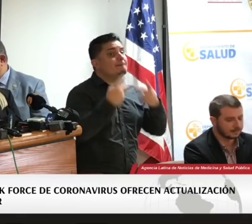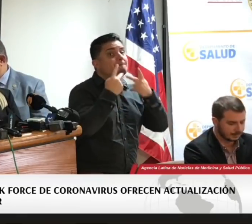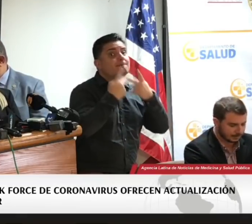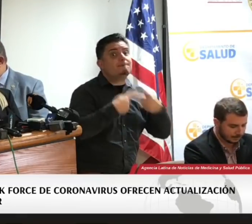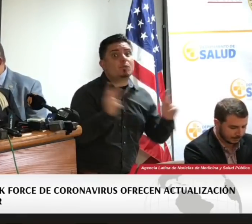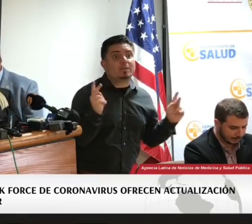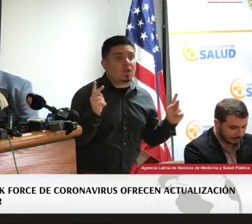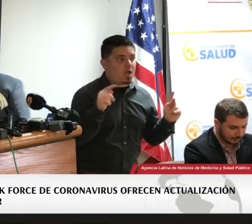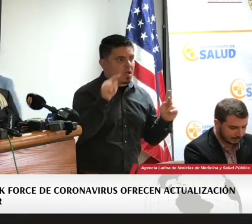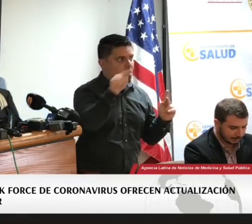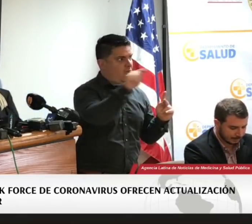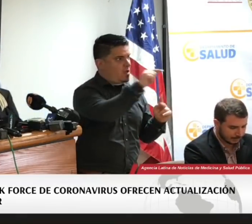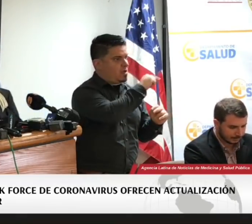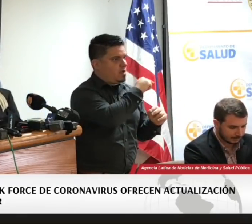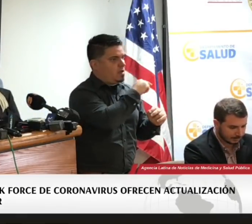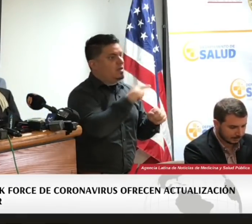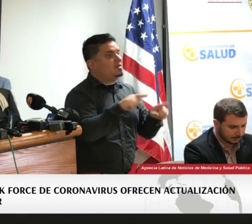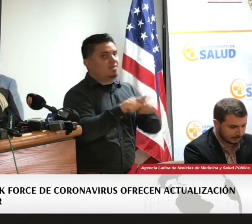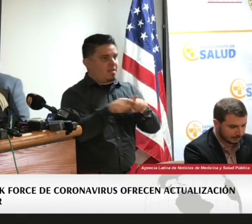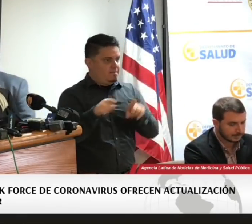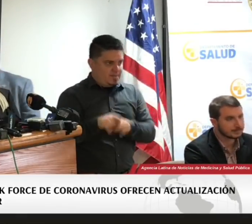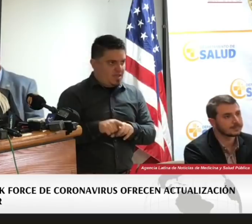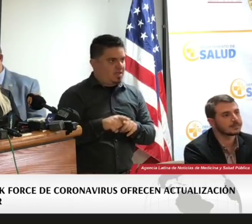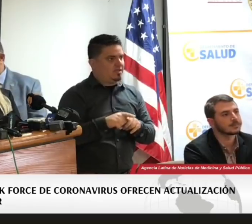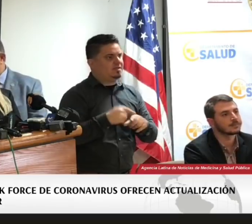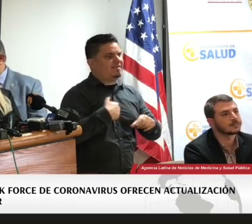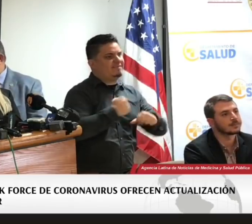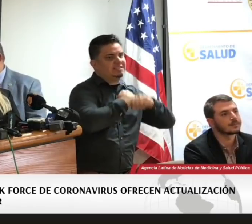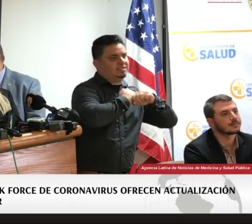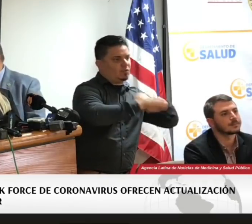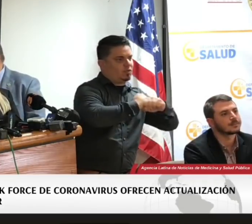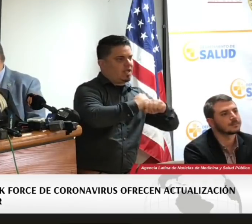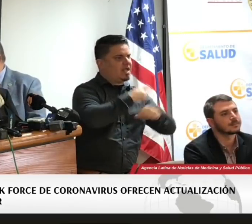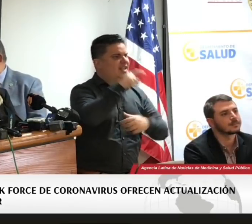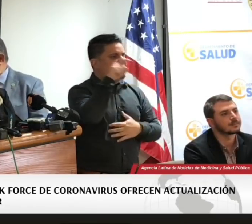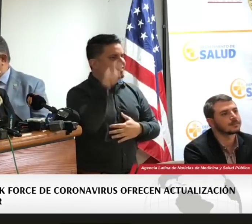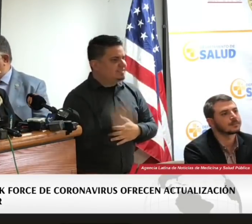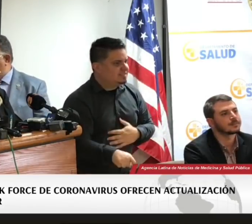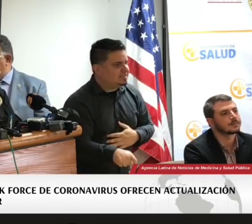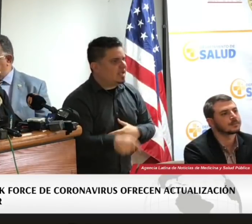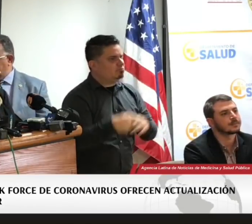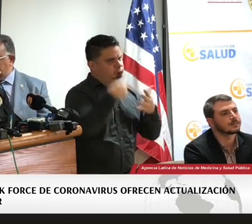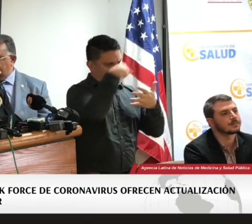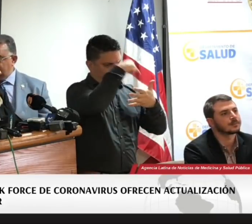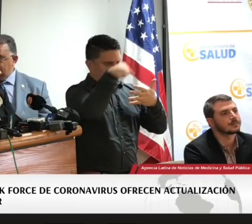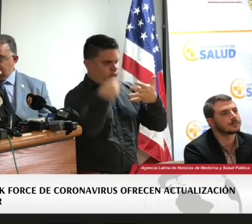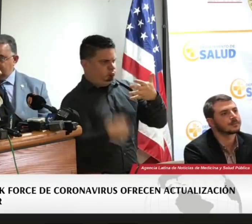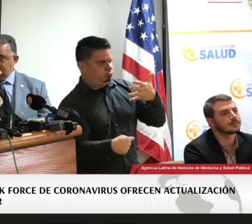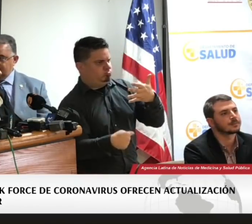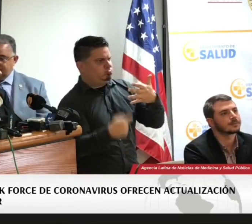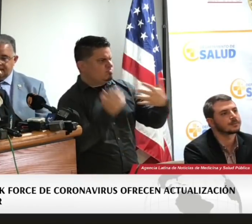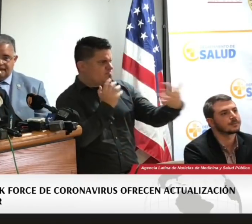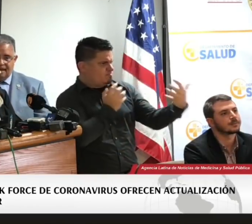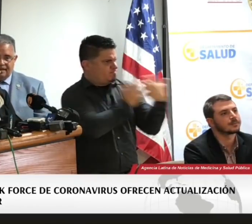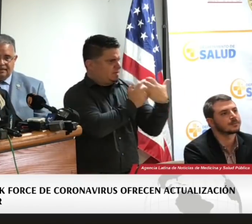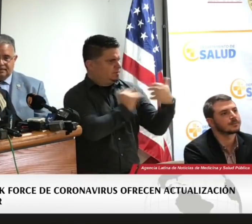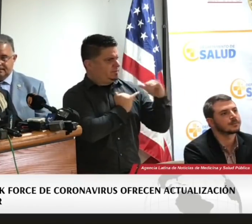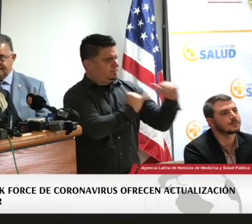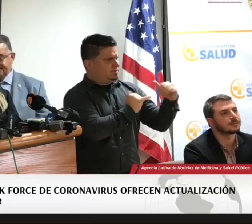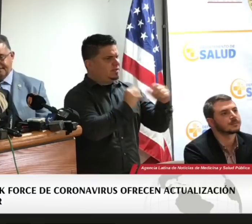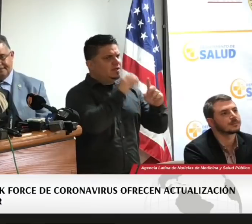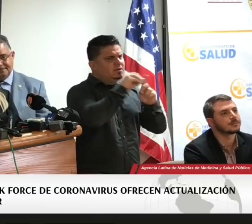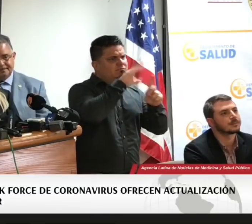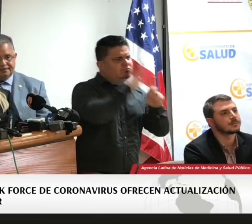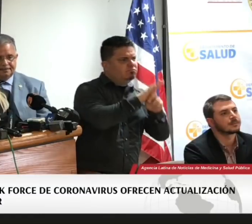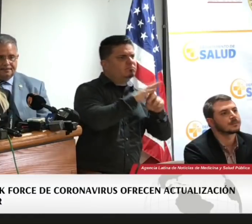nivel de seguridad. Así que tiene que cumplir con unos requerimientos para tampoco exponer a esa persona profesional de la